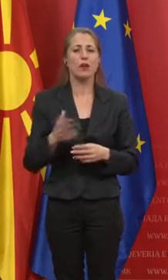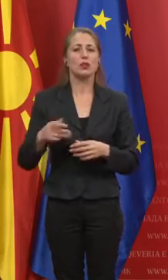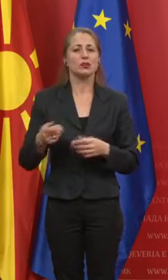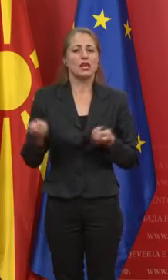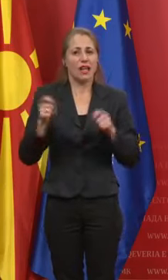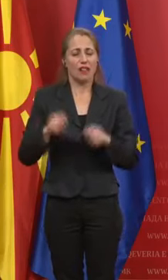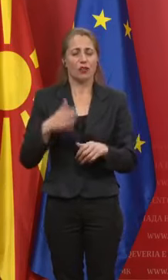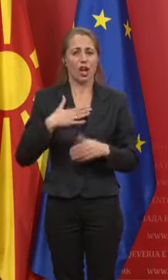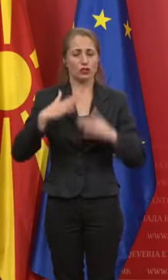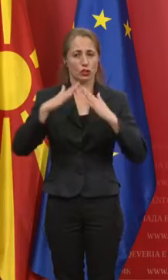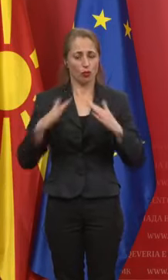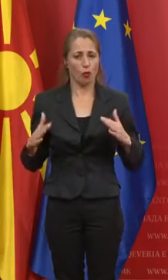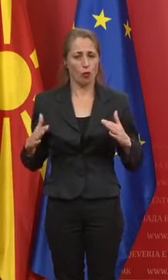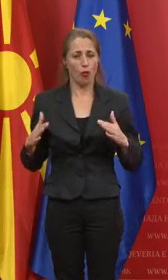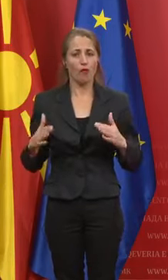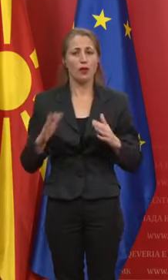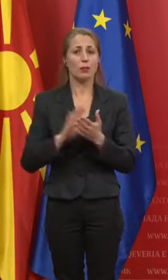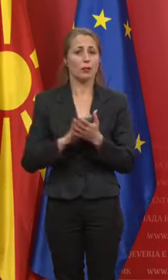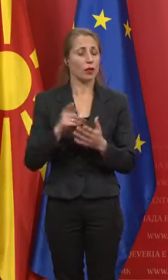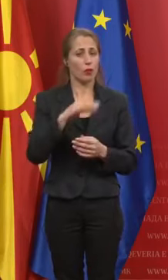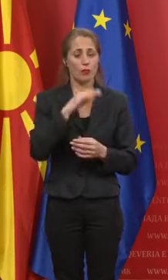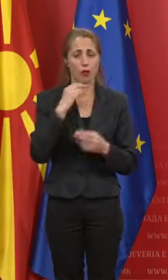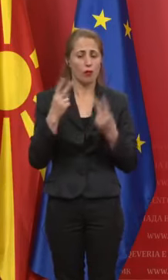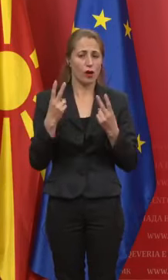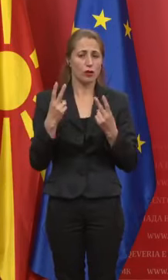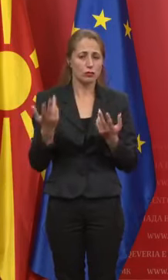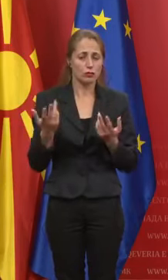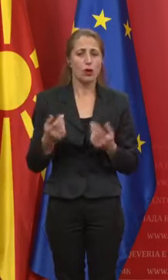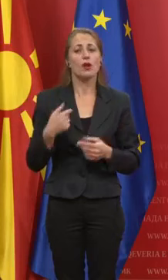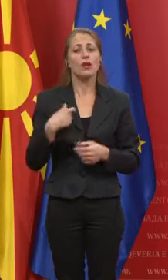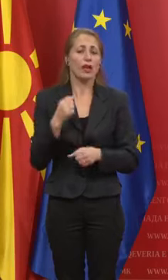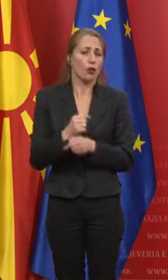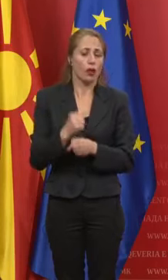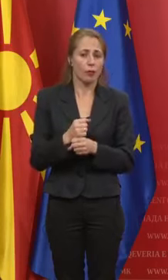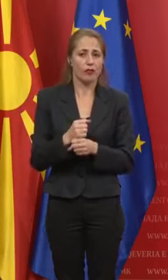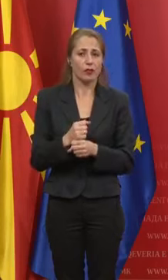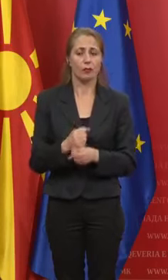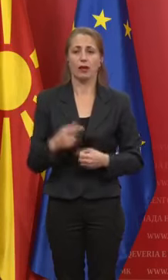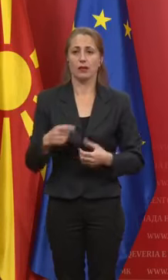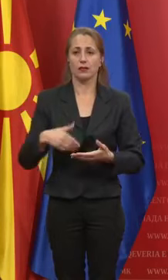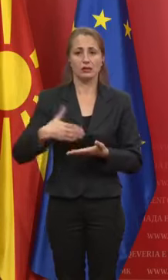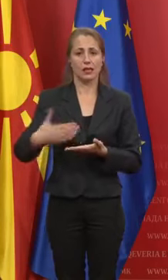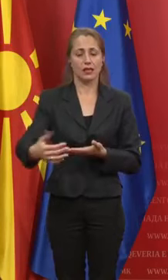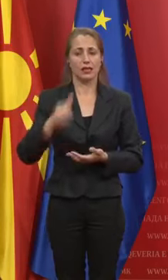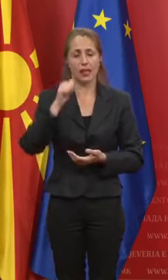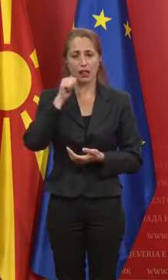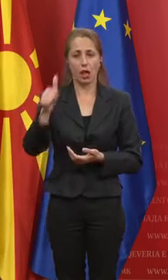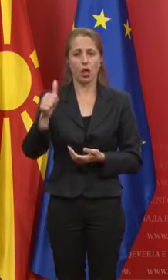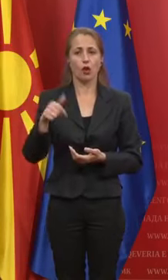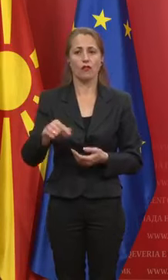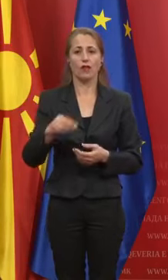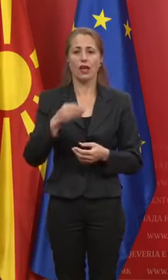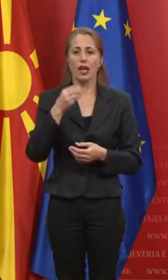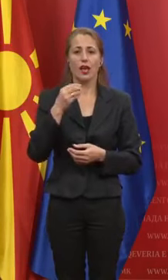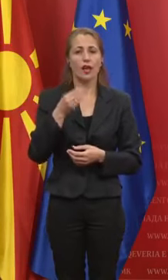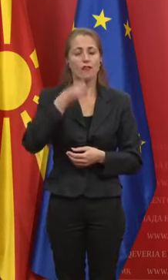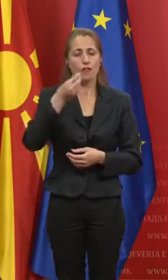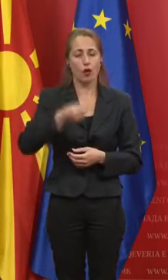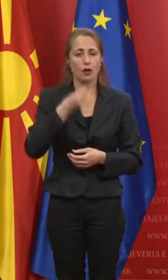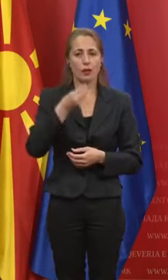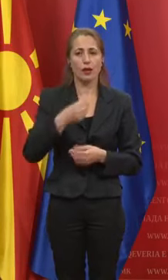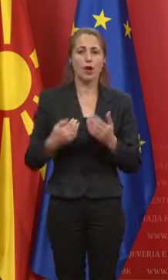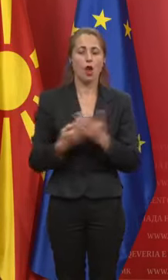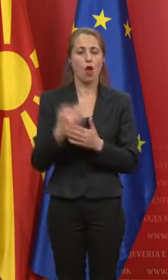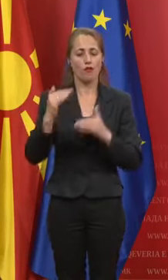домови, но доколку тоа биде нужно, тоа секако дека ќе го направиме. Последните денови ќе информираме за новите мерки кои што